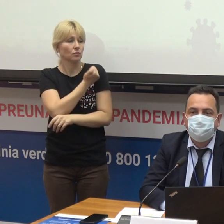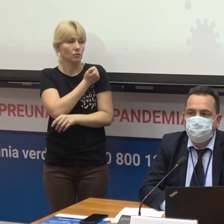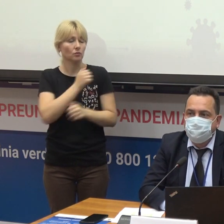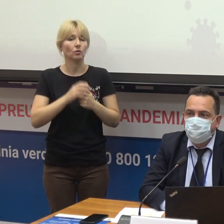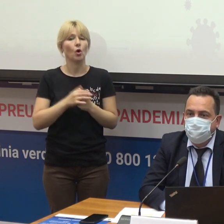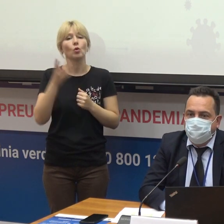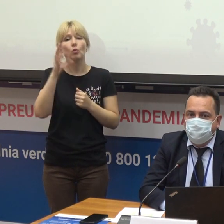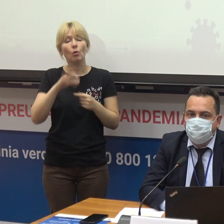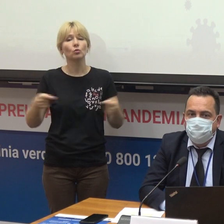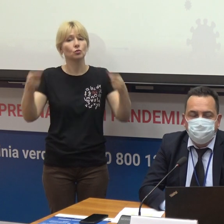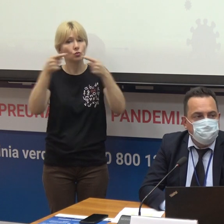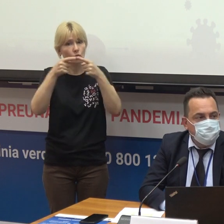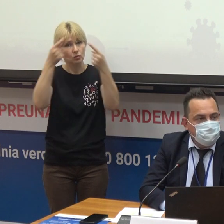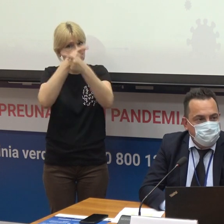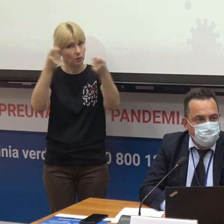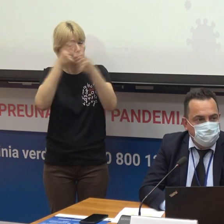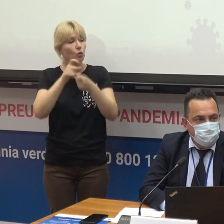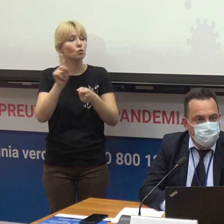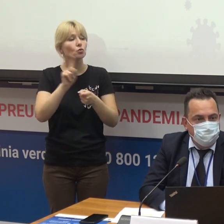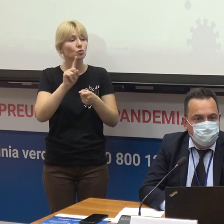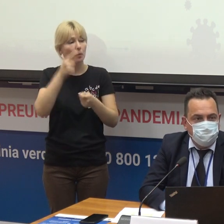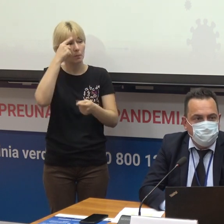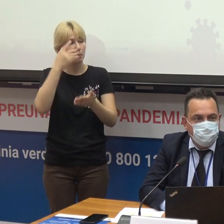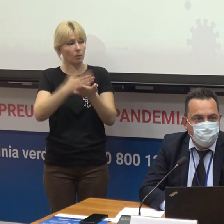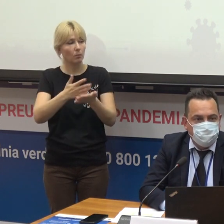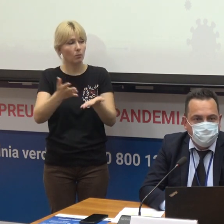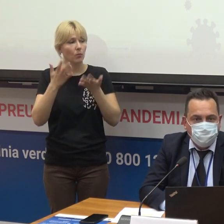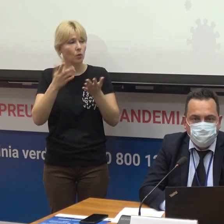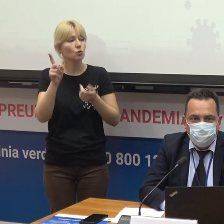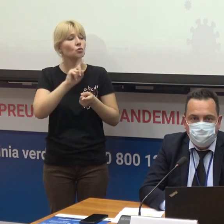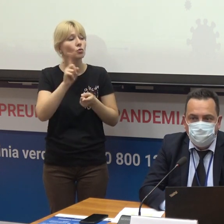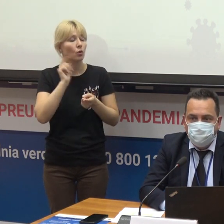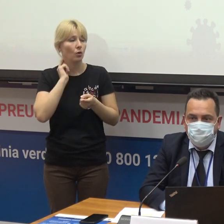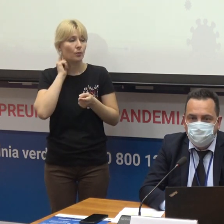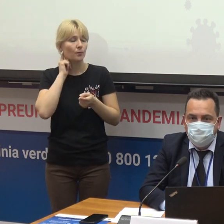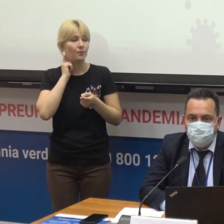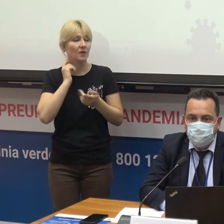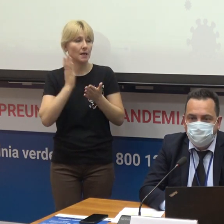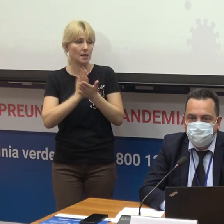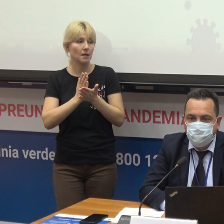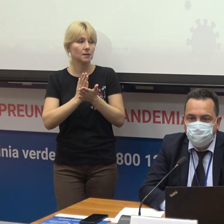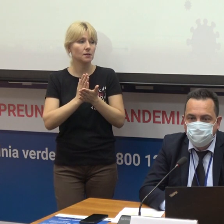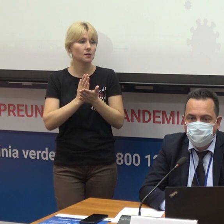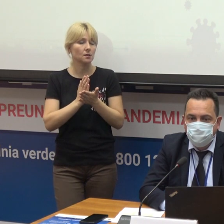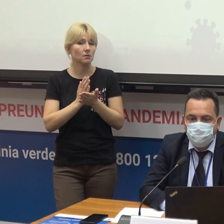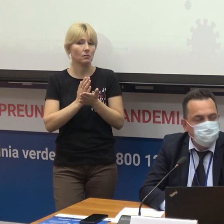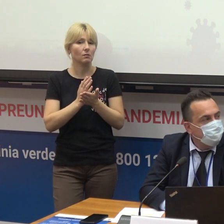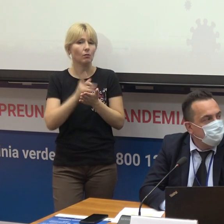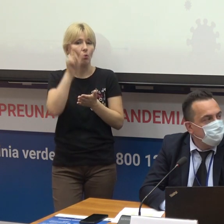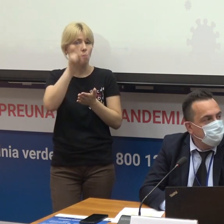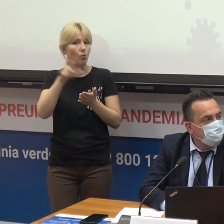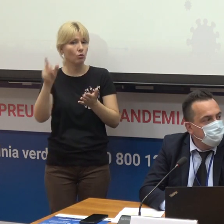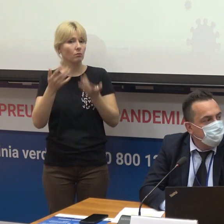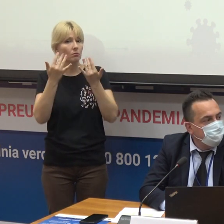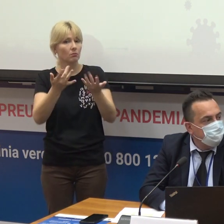O precizare pentru populație aici să o facem, luând în considerare că este o solicitare